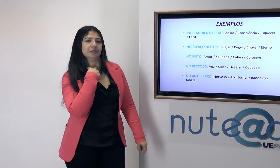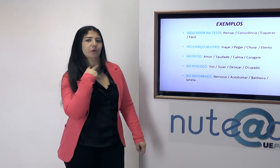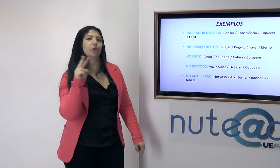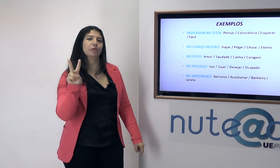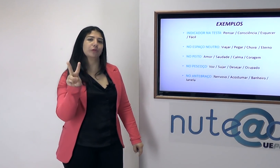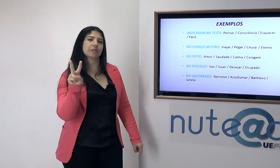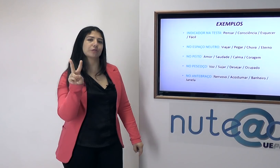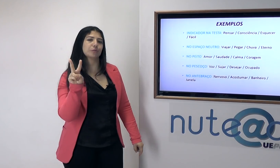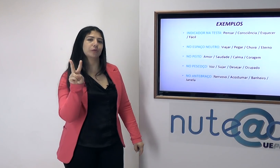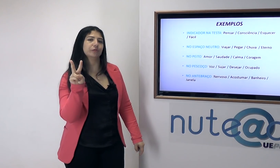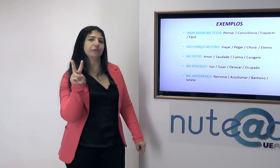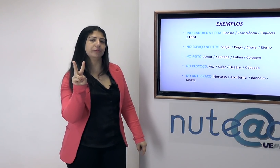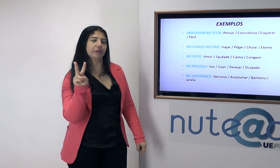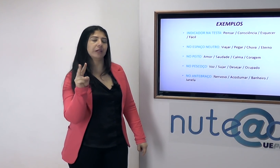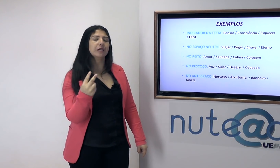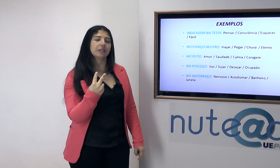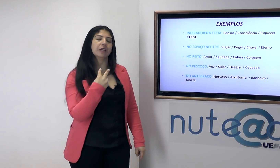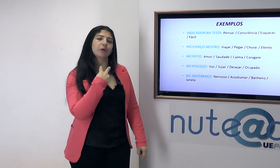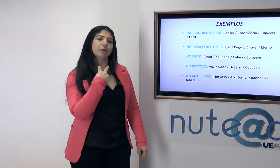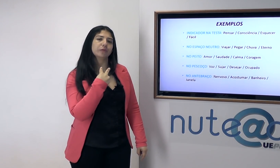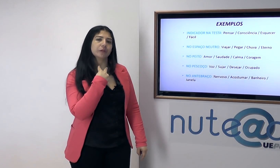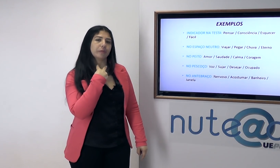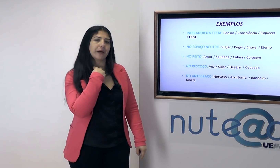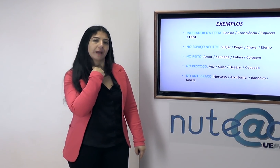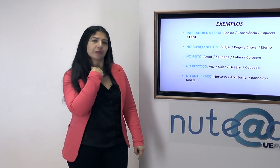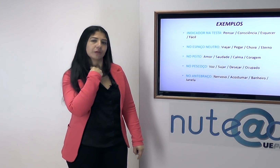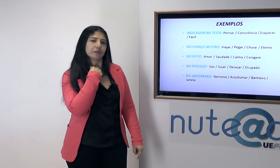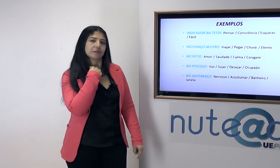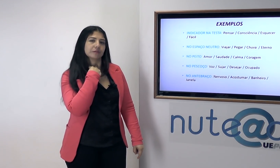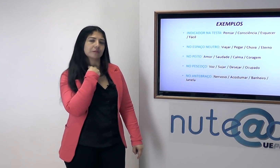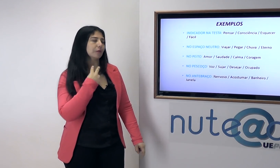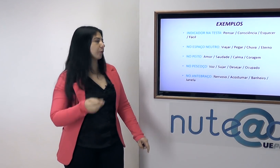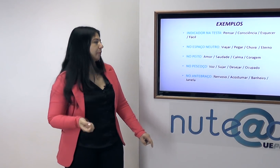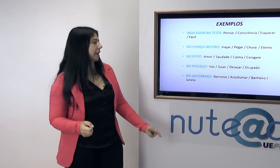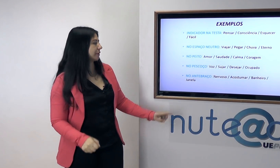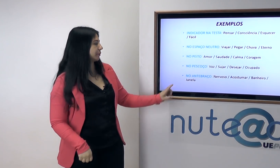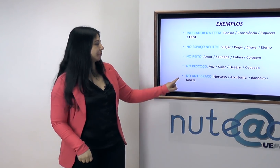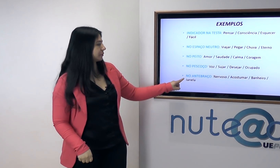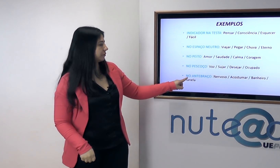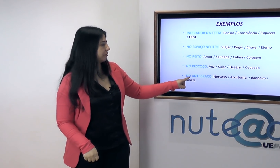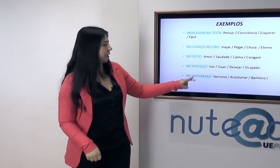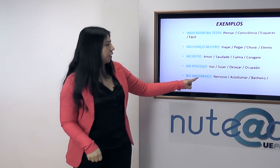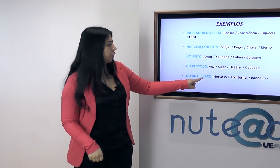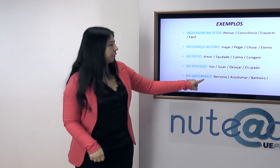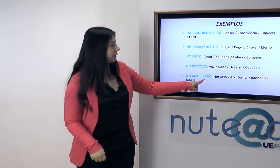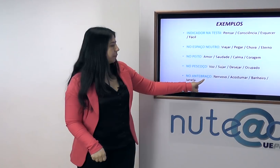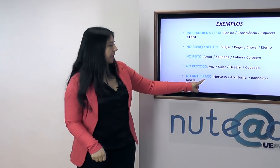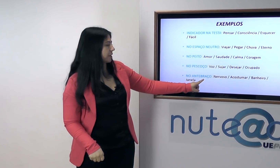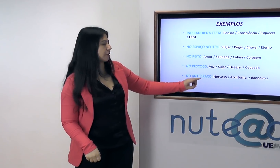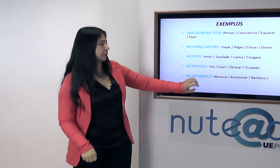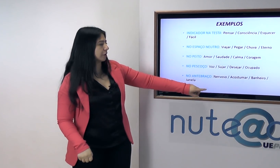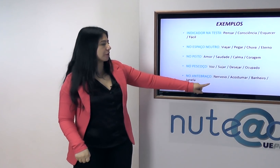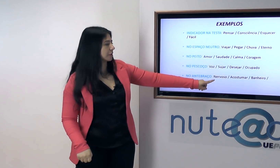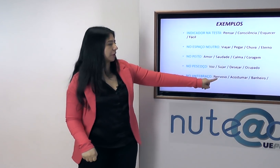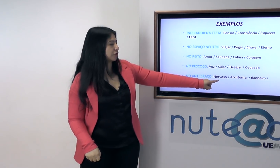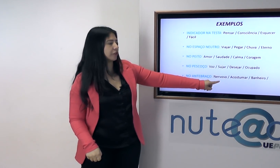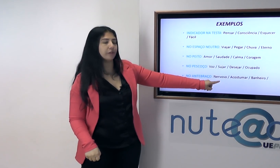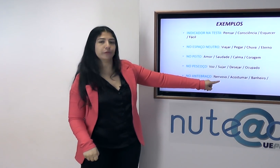Então, a configuração de mão de V, e ele é um movimento parado, ó. Ocupado. No antebraço, eu vou ter o sinal de